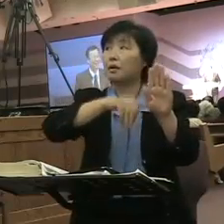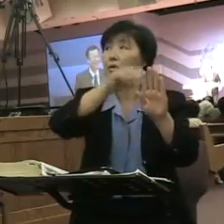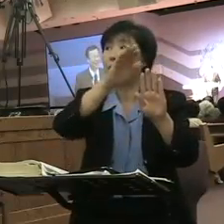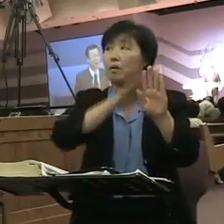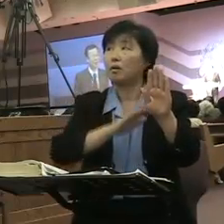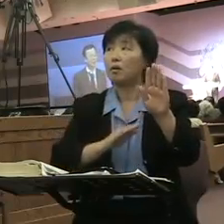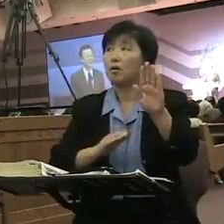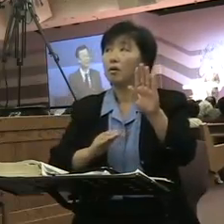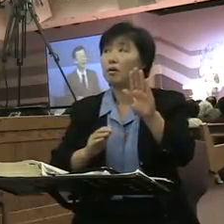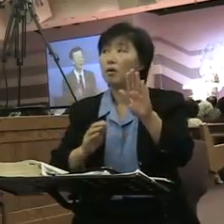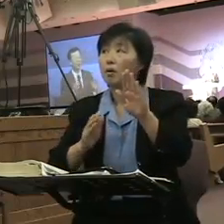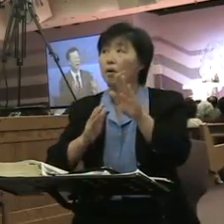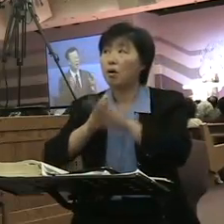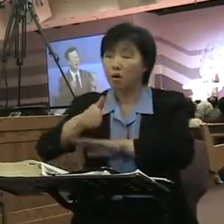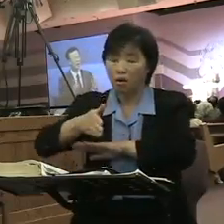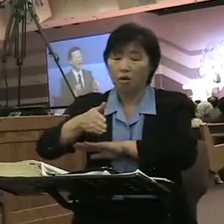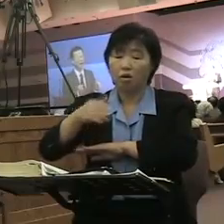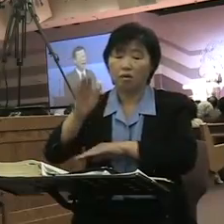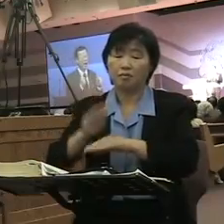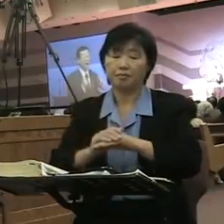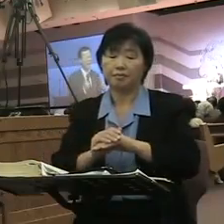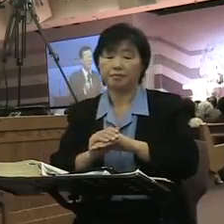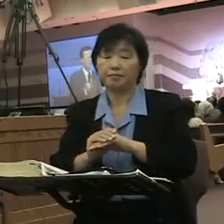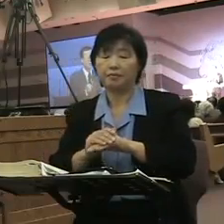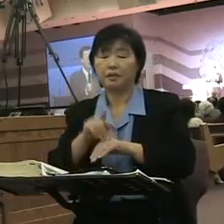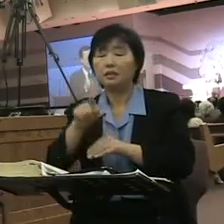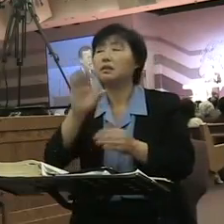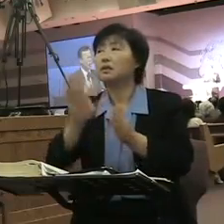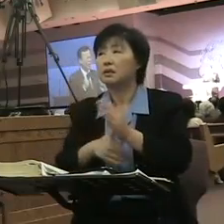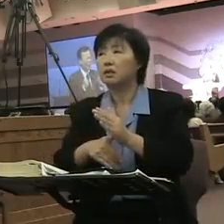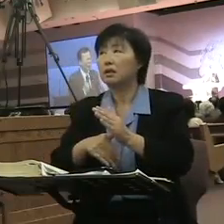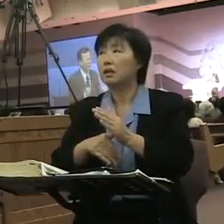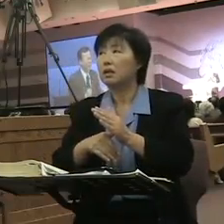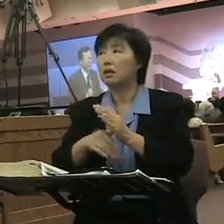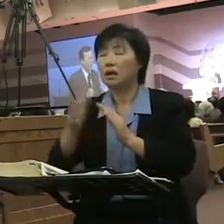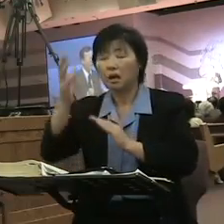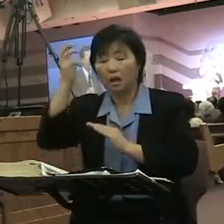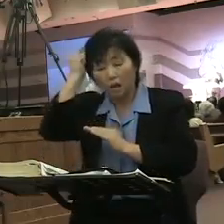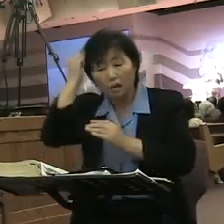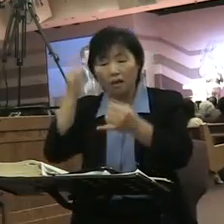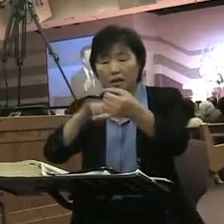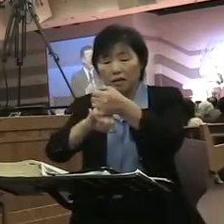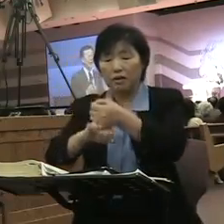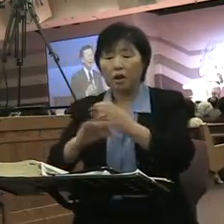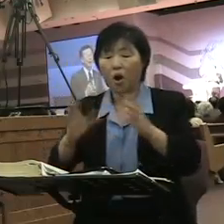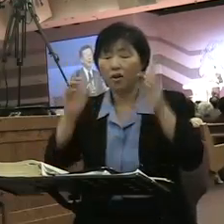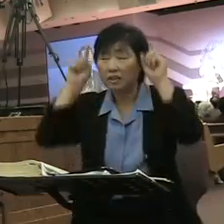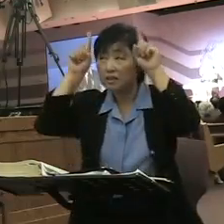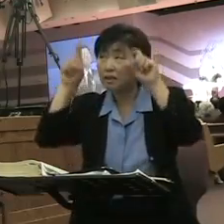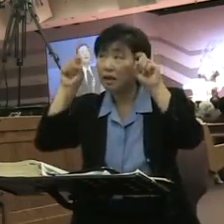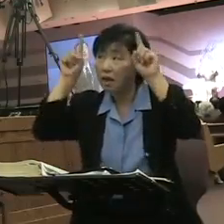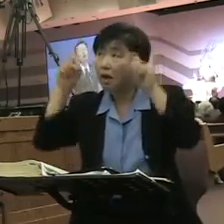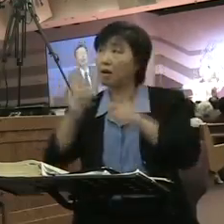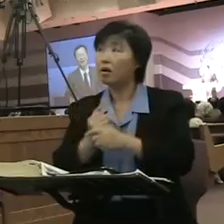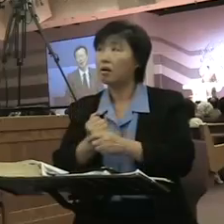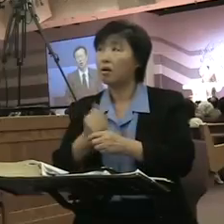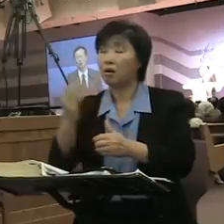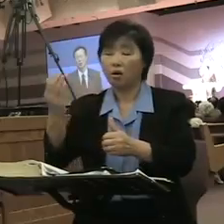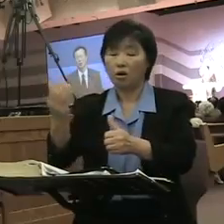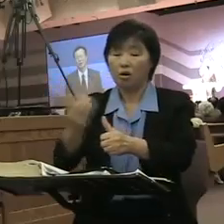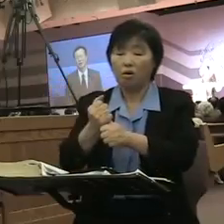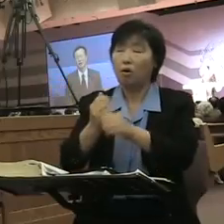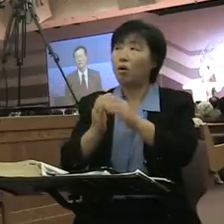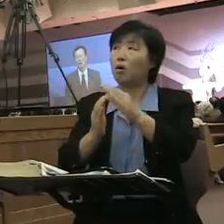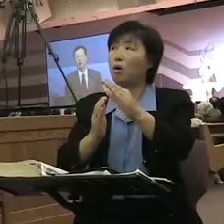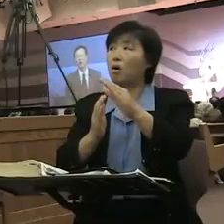맙니다. 그래서 그들은 그때도 기억하기를 하나님께서 약속하신 어린 양을 통해 우리가 받아야 되는 재앙을 패스오버를 하게